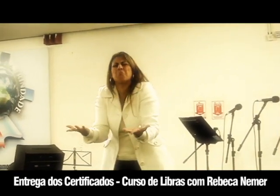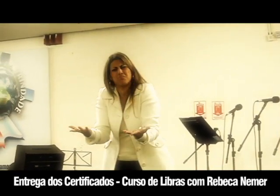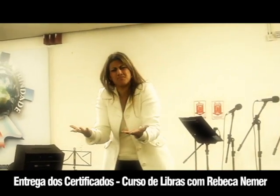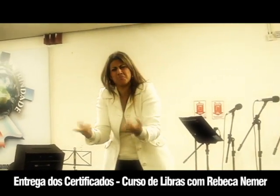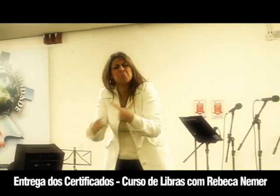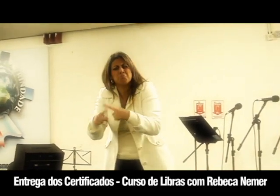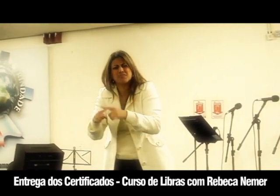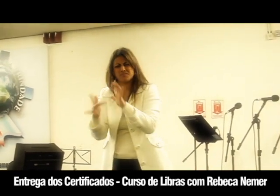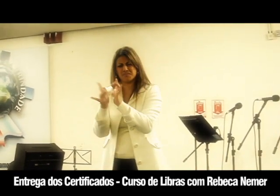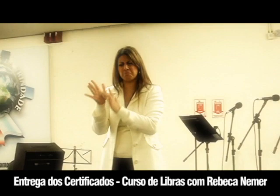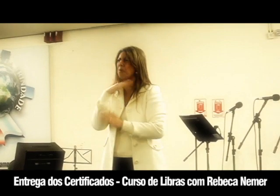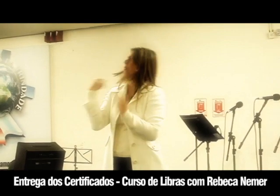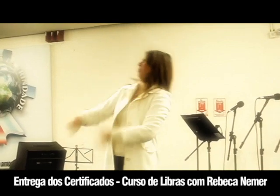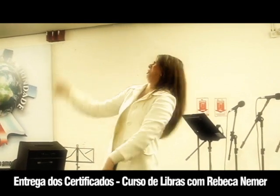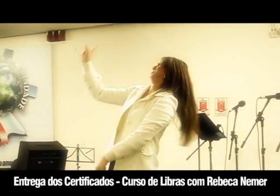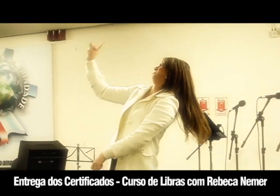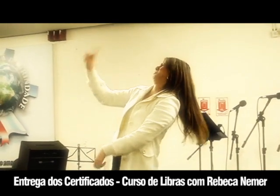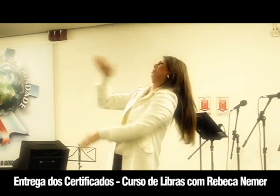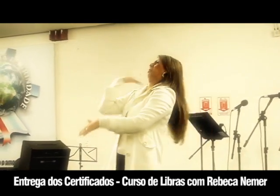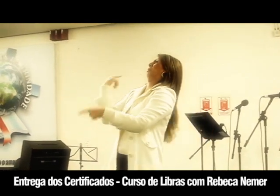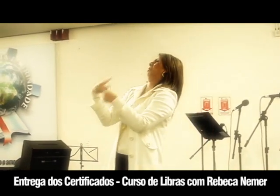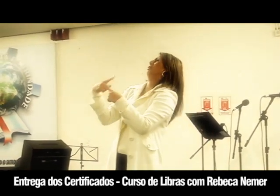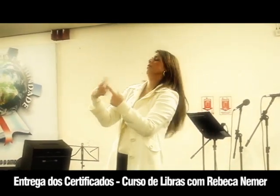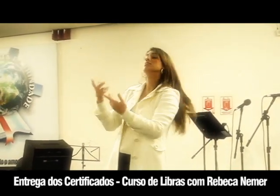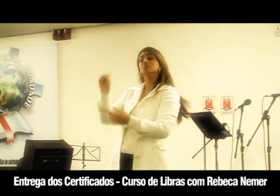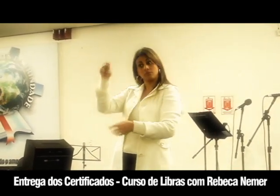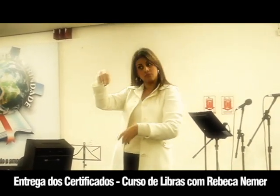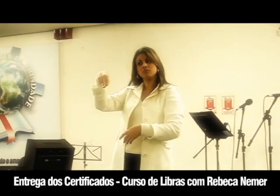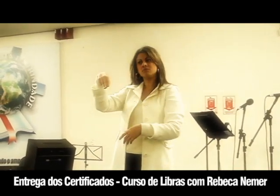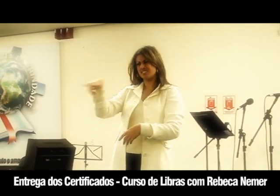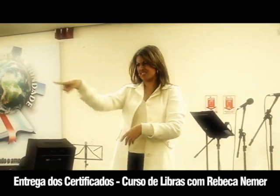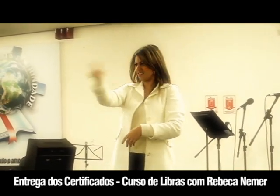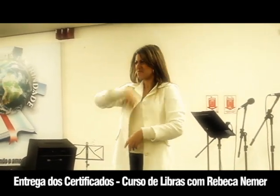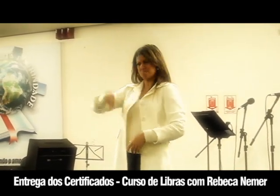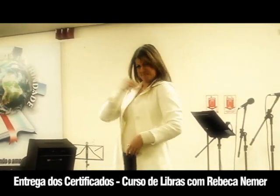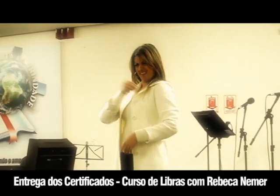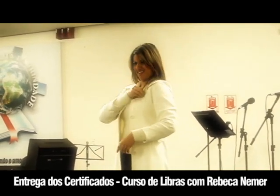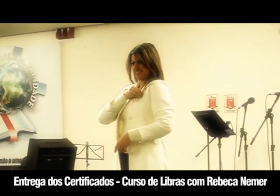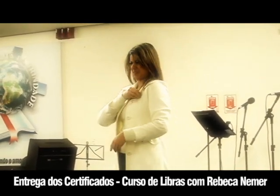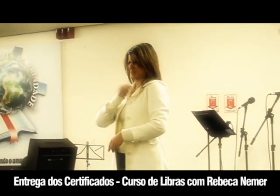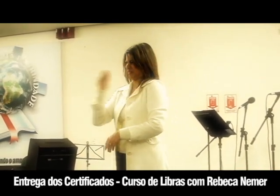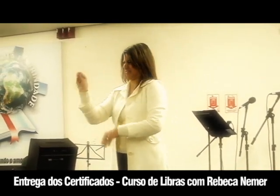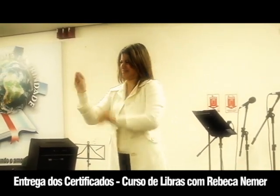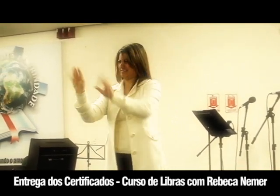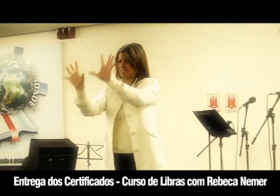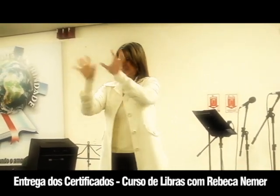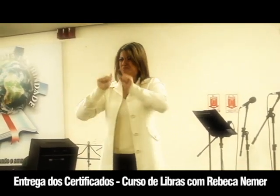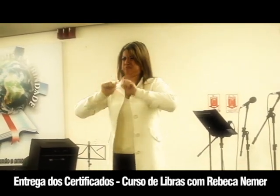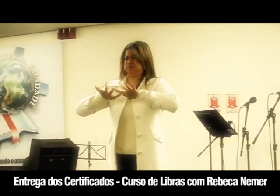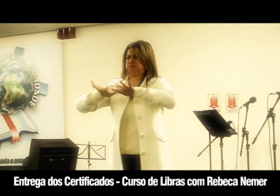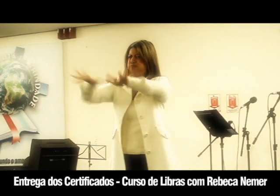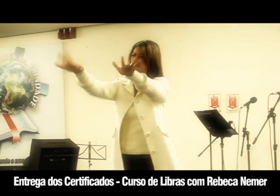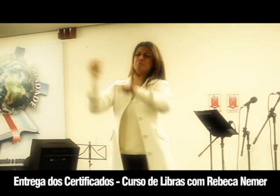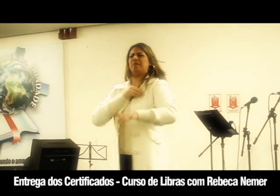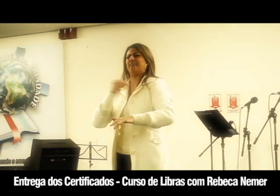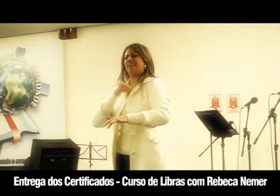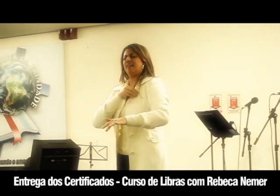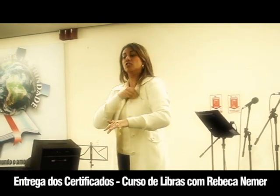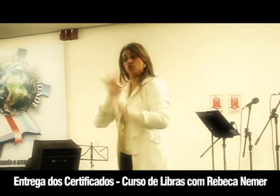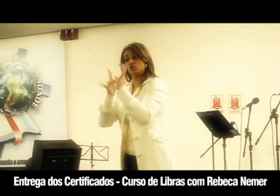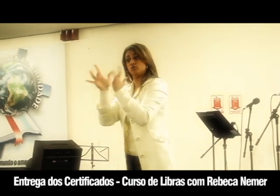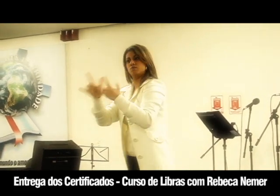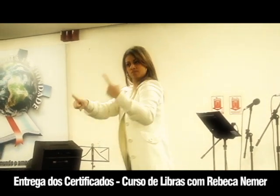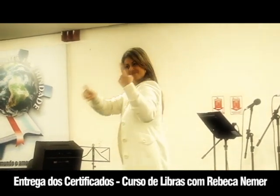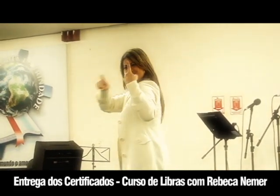pecado. Essa ideia de que nós estamos falando aqui hoje à noite, Charles Spurgeon, príncipe dos pregadores ingleses,